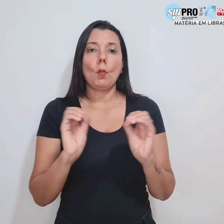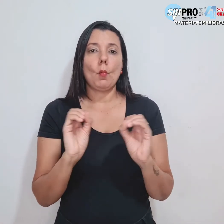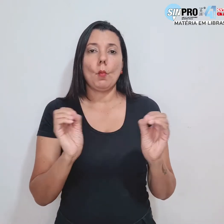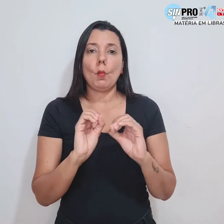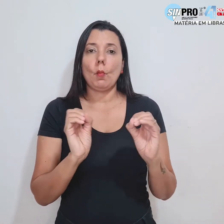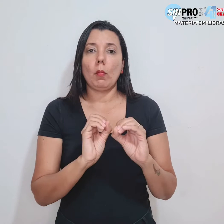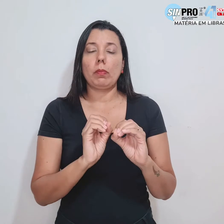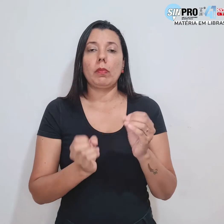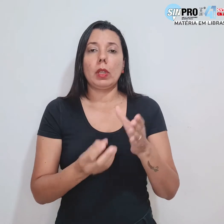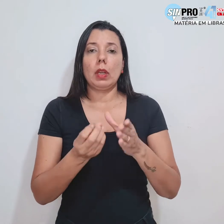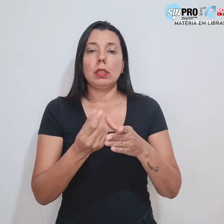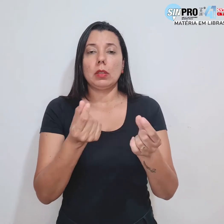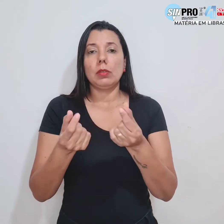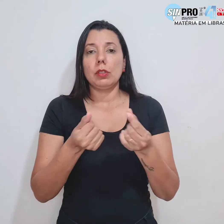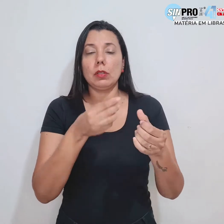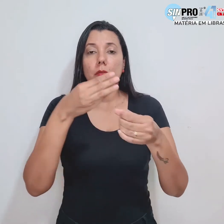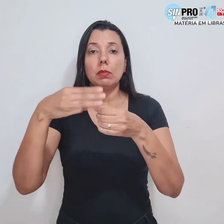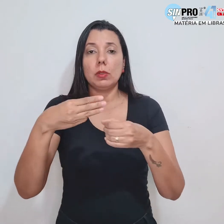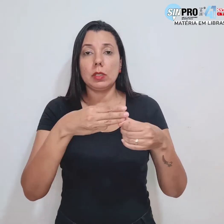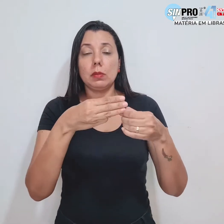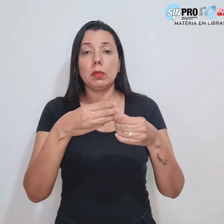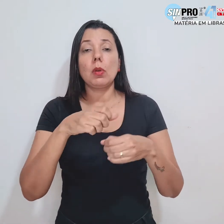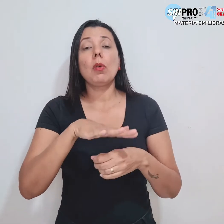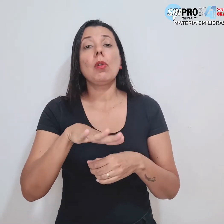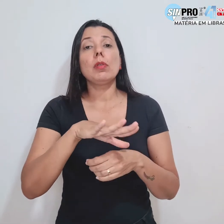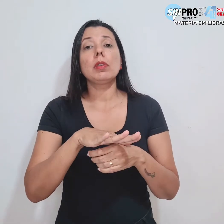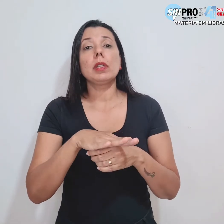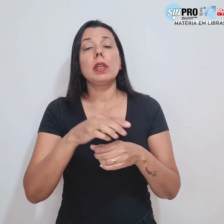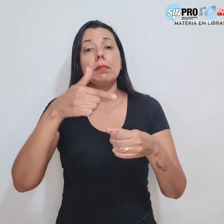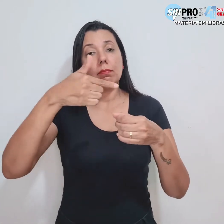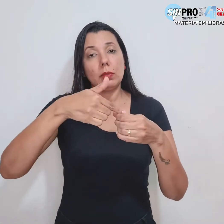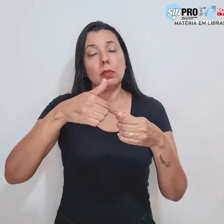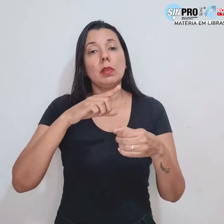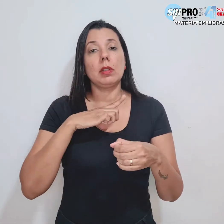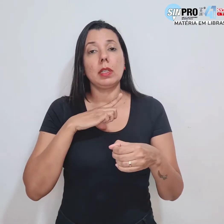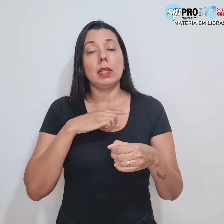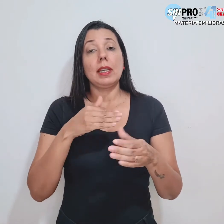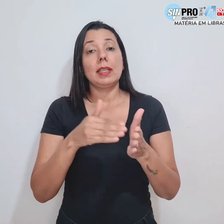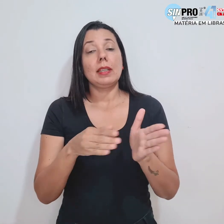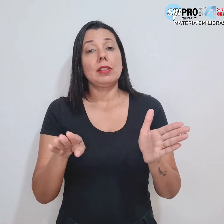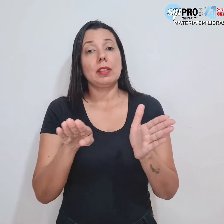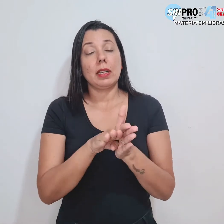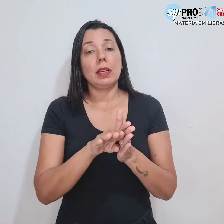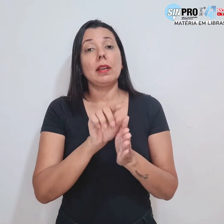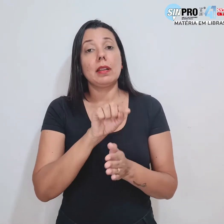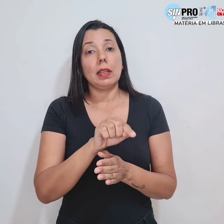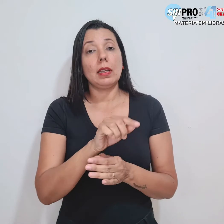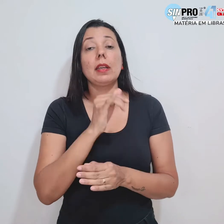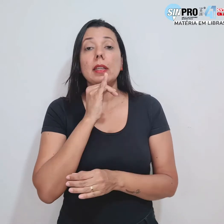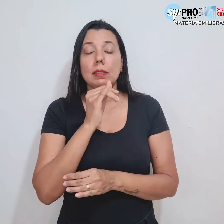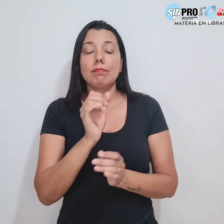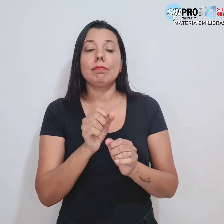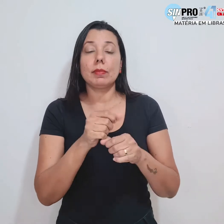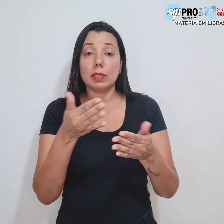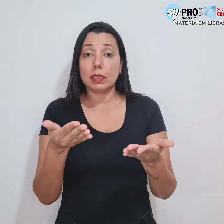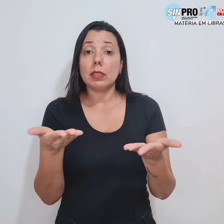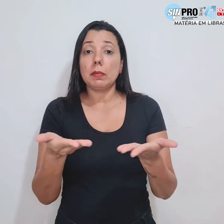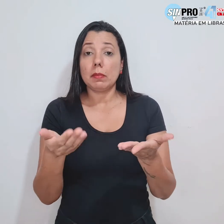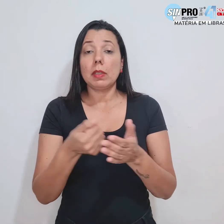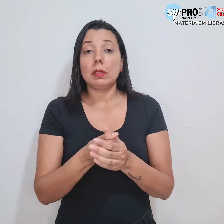zerar a geração de royalties para municípios por onde passa o petróleo até chegar na refinaria, exemplifica.